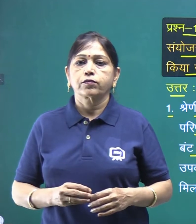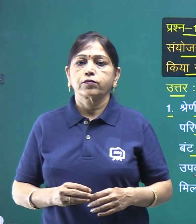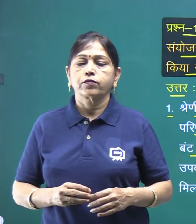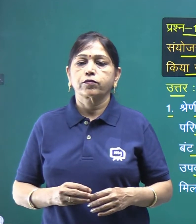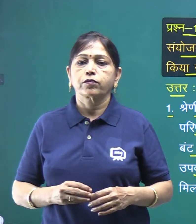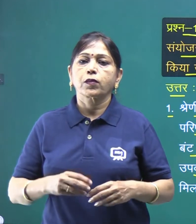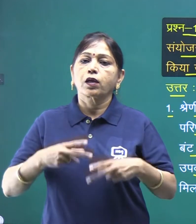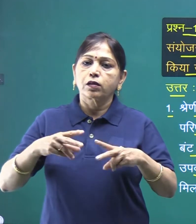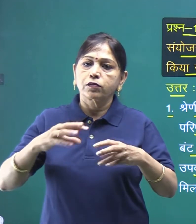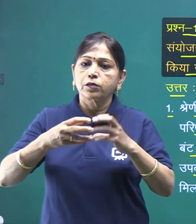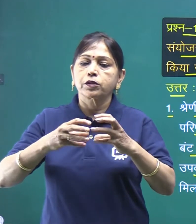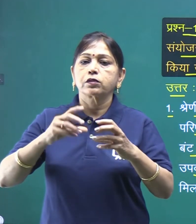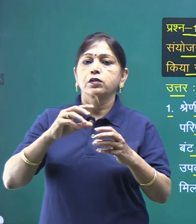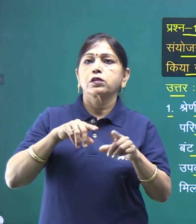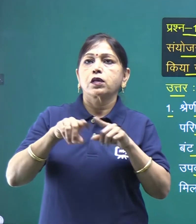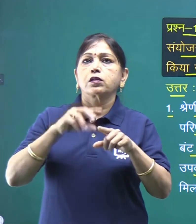उपकरणों को